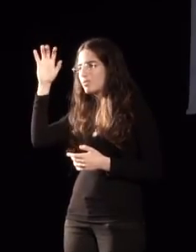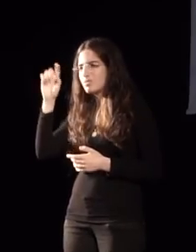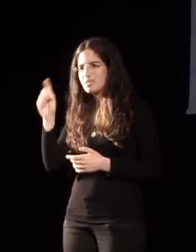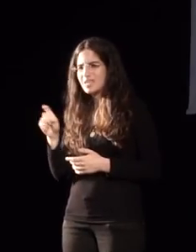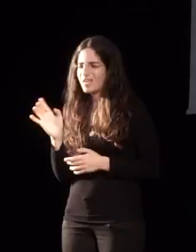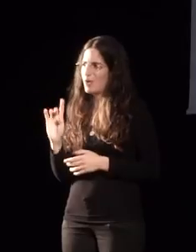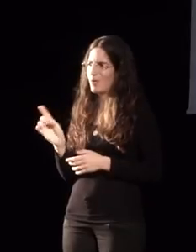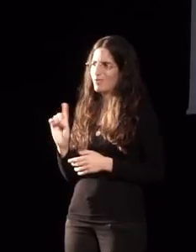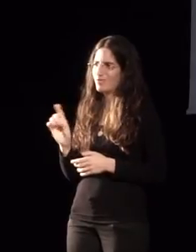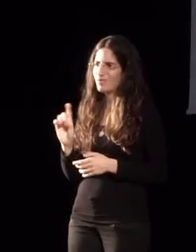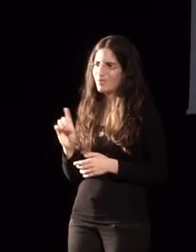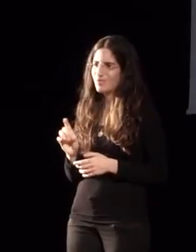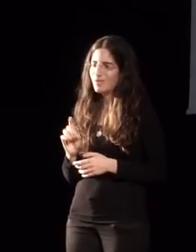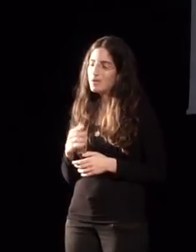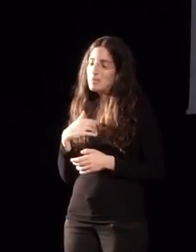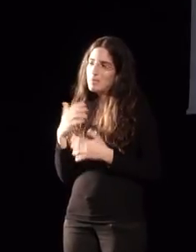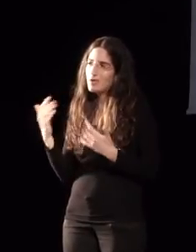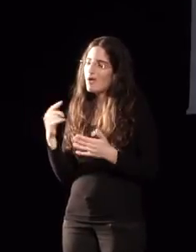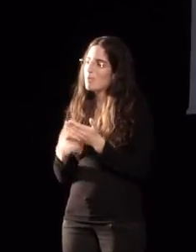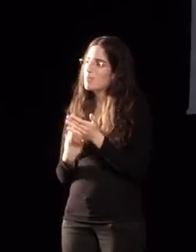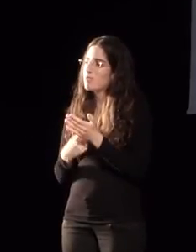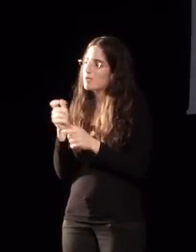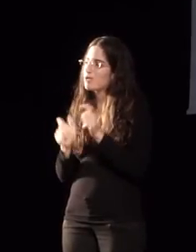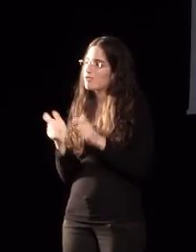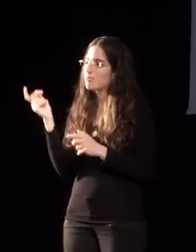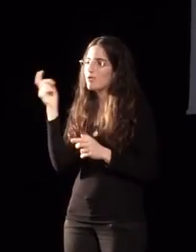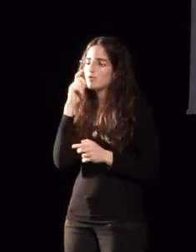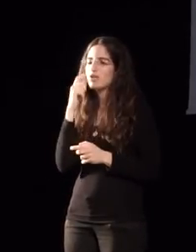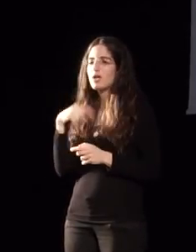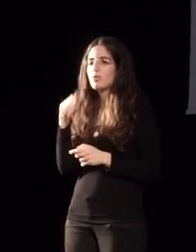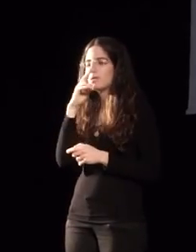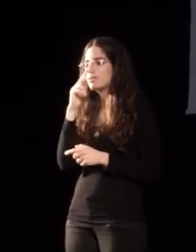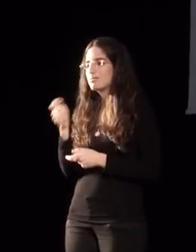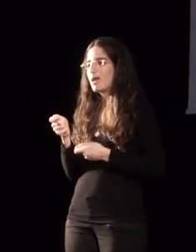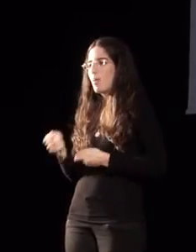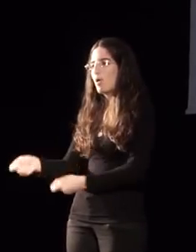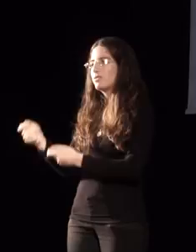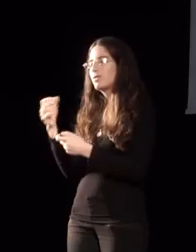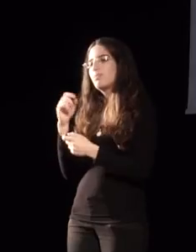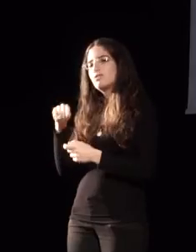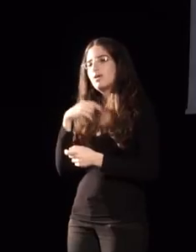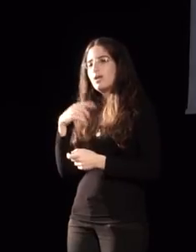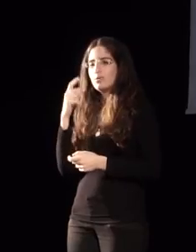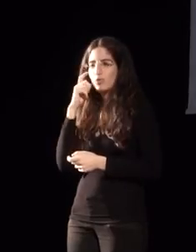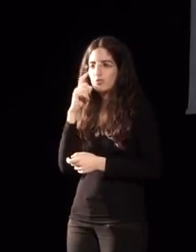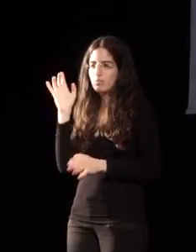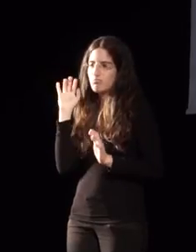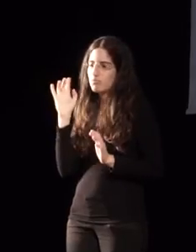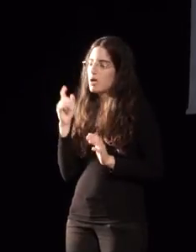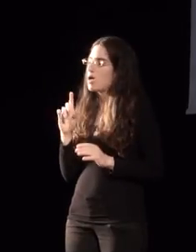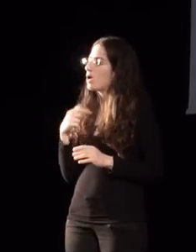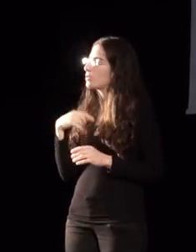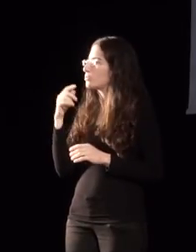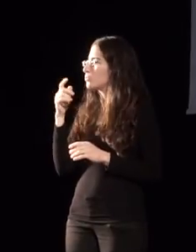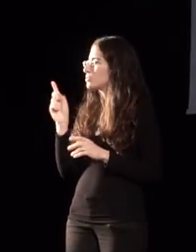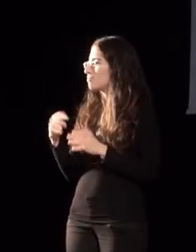לא זה. בגדול, הרבה פעמים אנשים חושבים שאנחנו מנסים לכפות עליהם את מה שאנחנו חושבים. ואנחנו